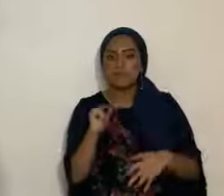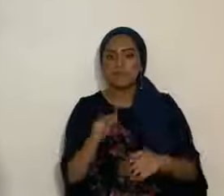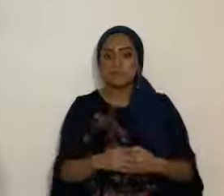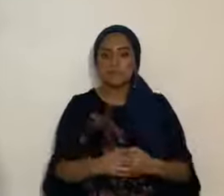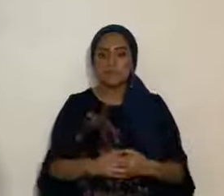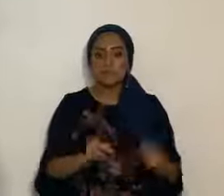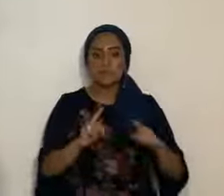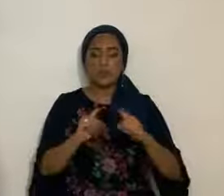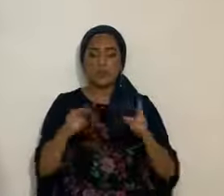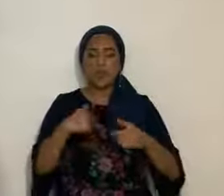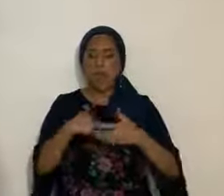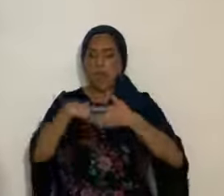sino salir a brillar,